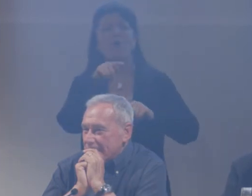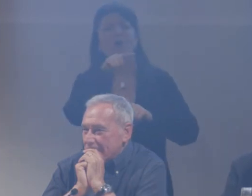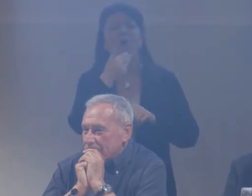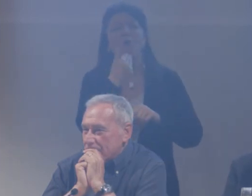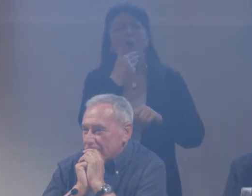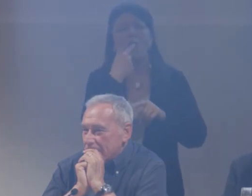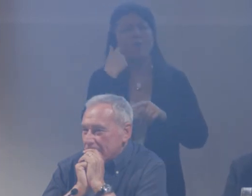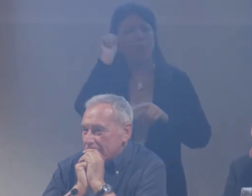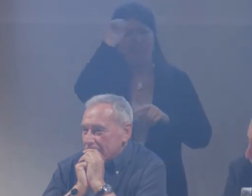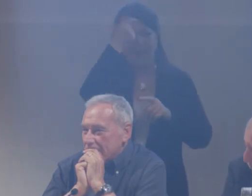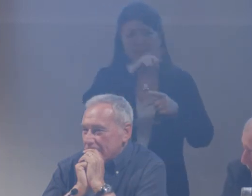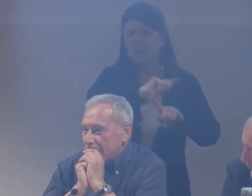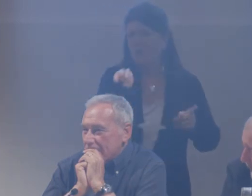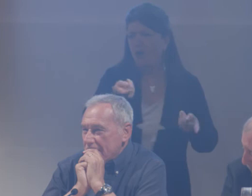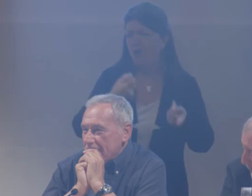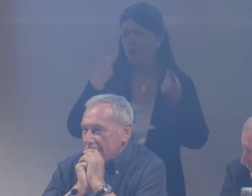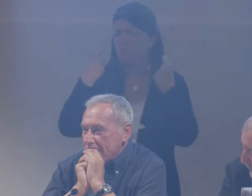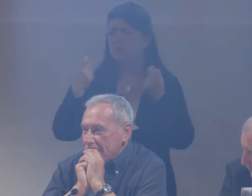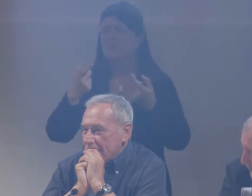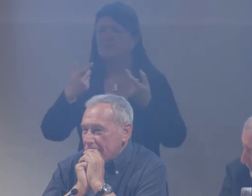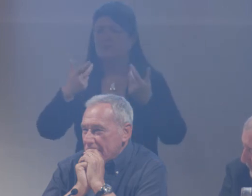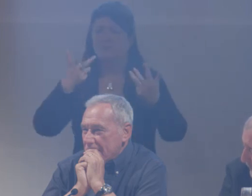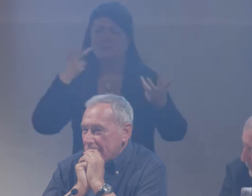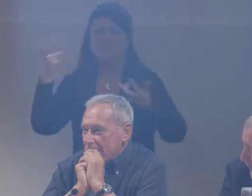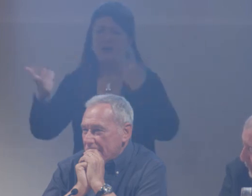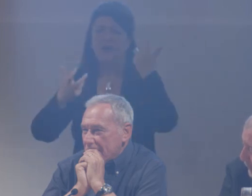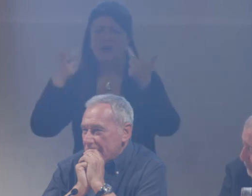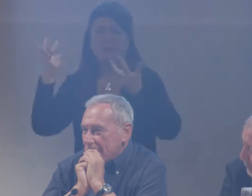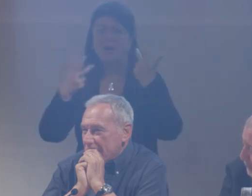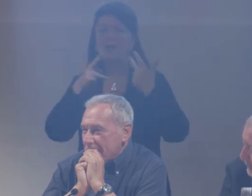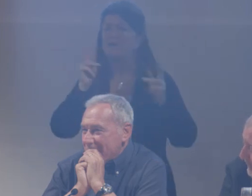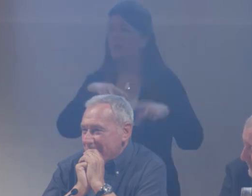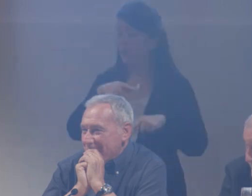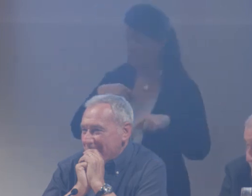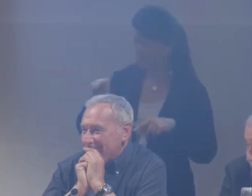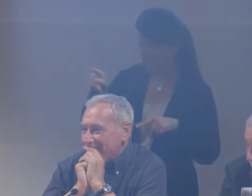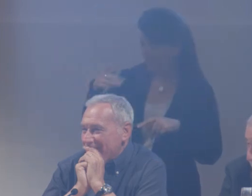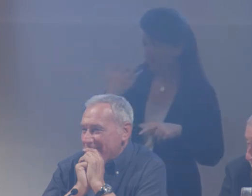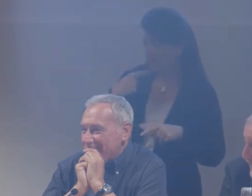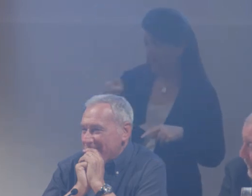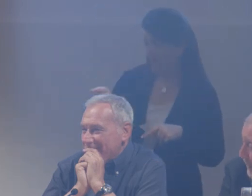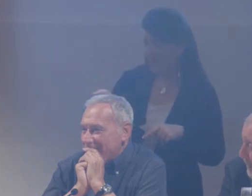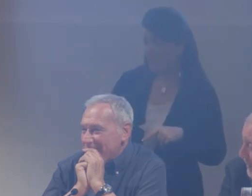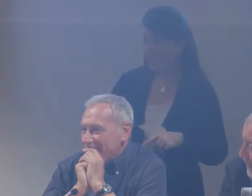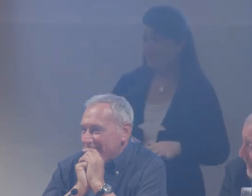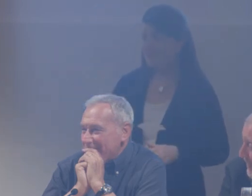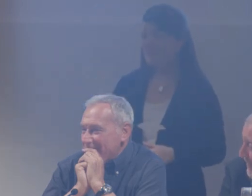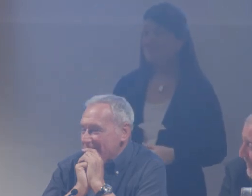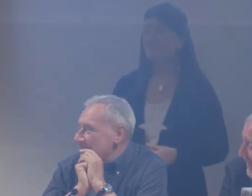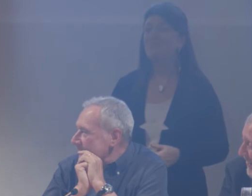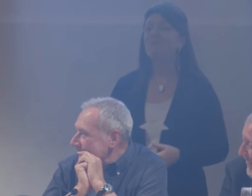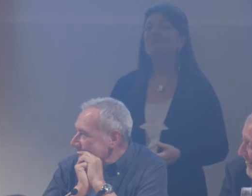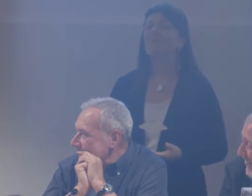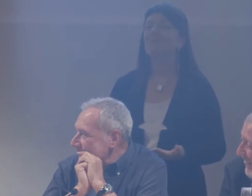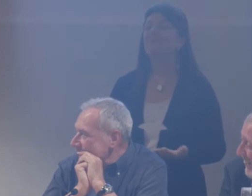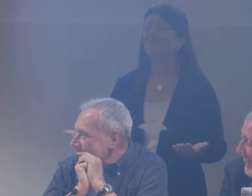pentisse. Ma sa cosa ti piace? No, perché io ho detto, il